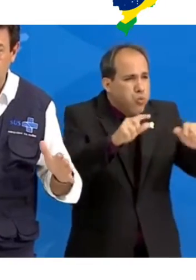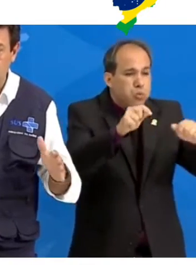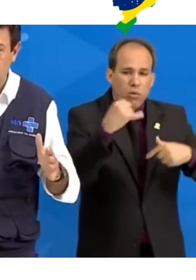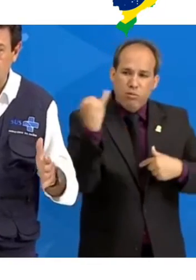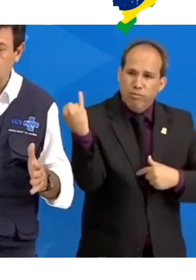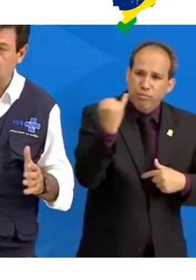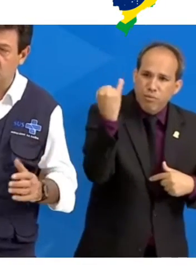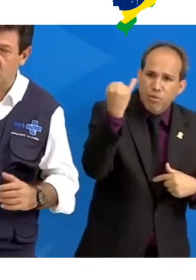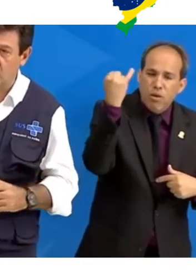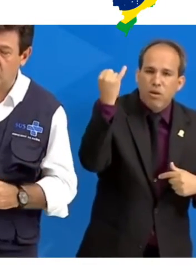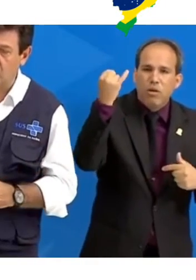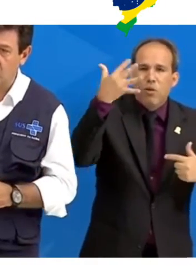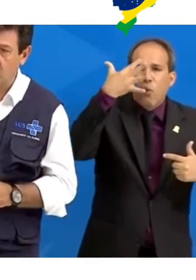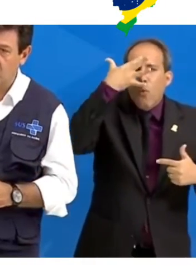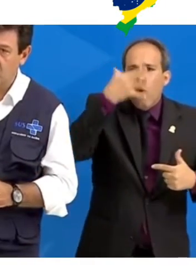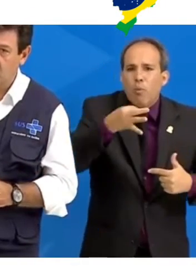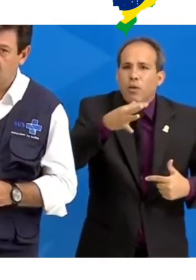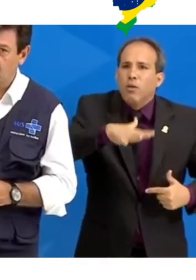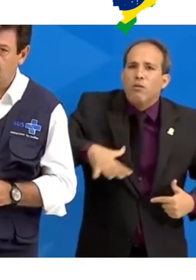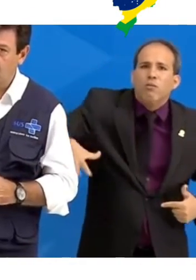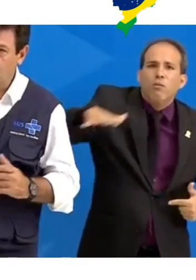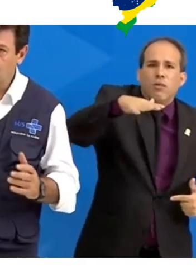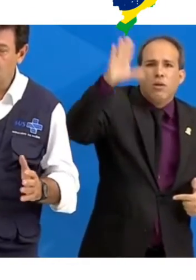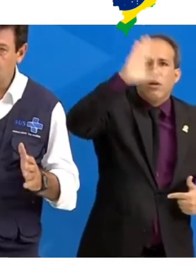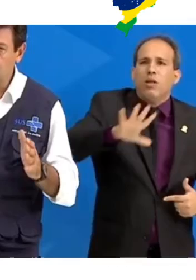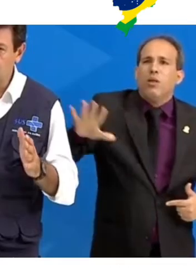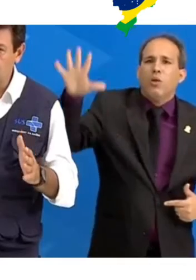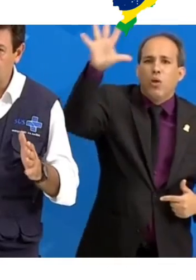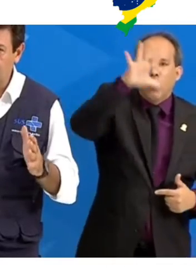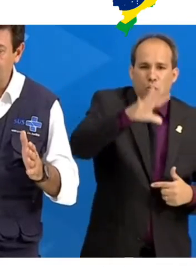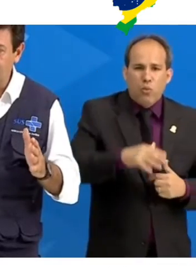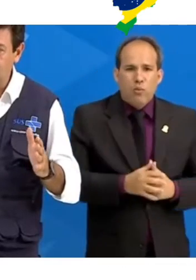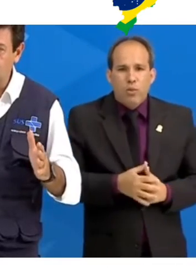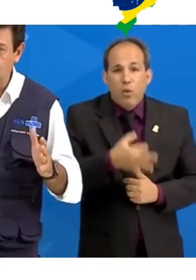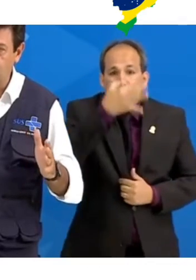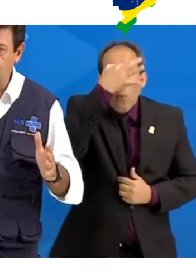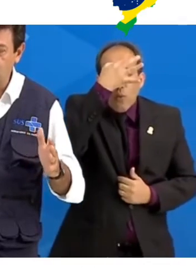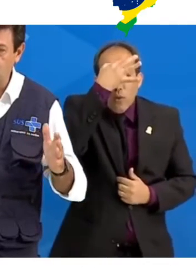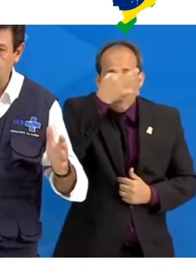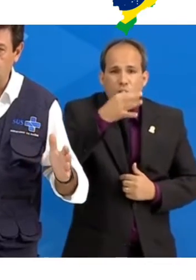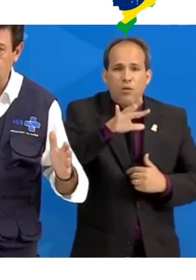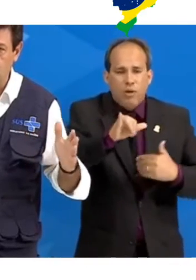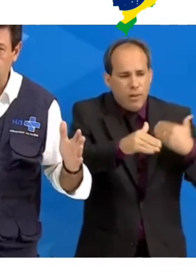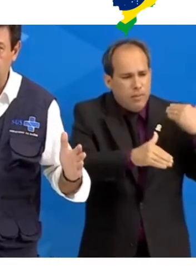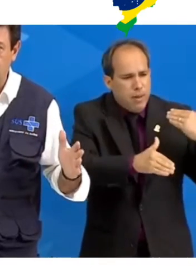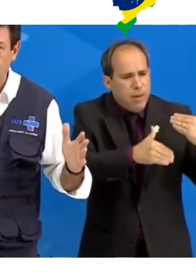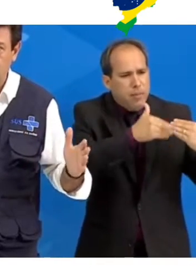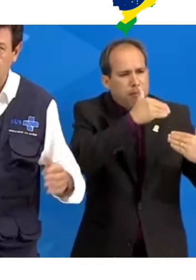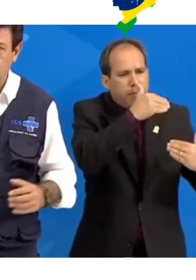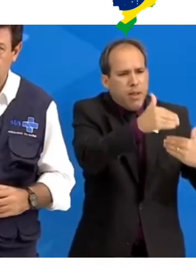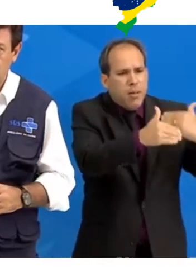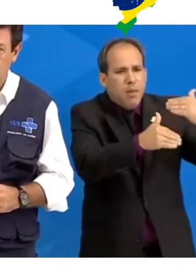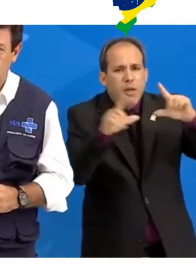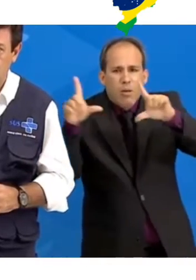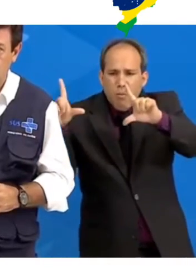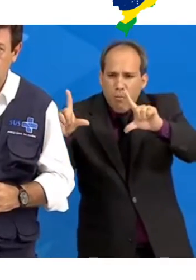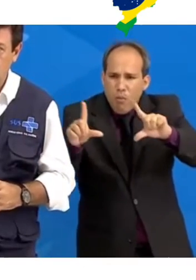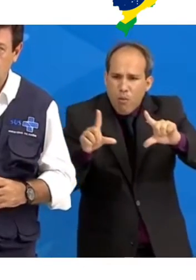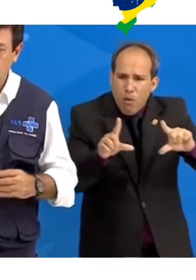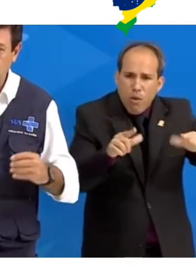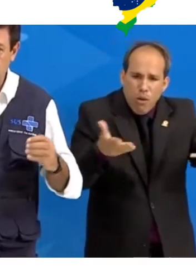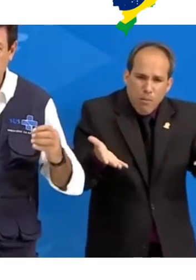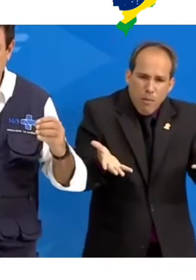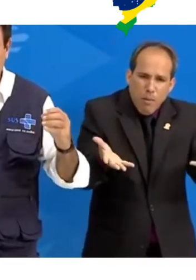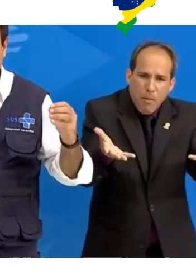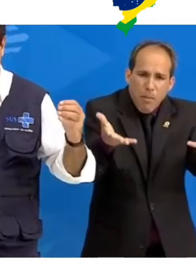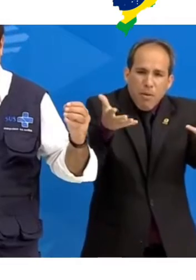essa conscientização nacional e nós vamos gradativamente medindo o impacto dessas ações.